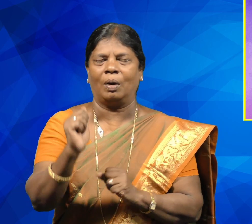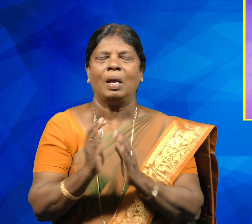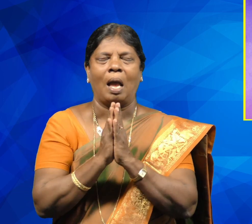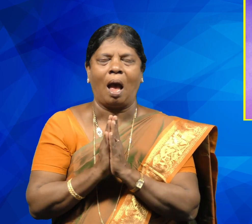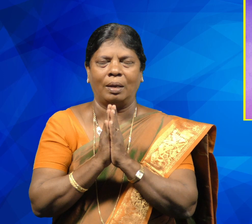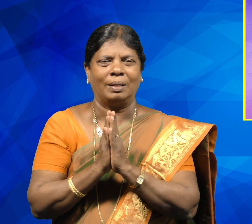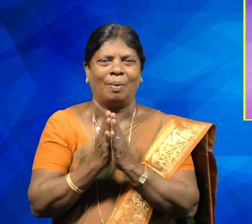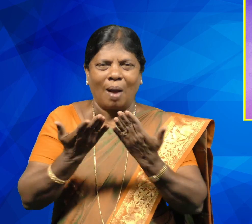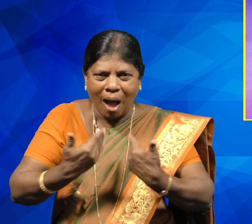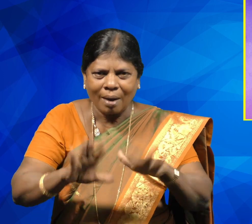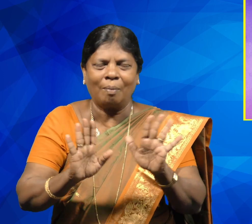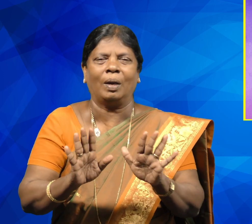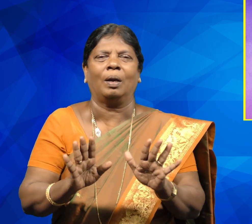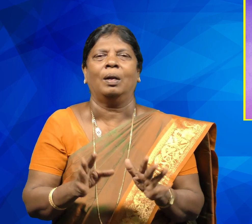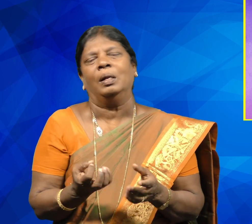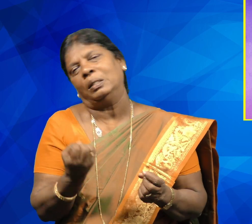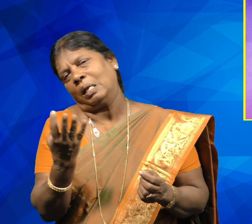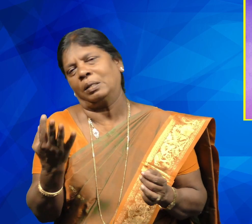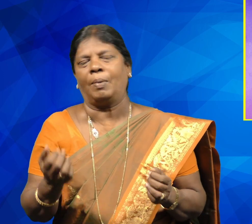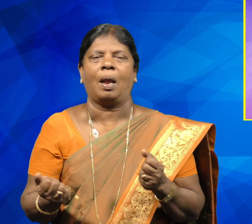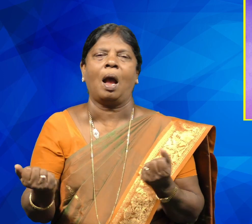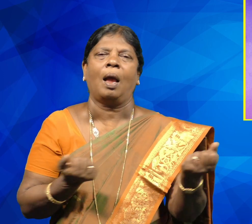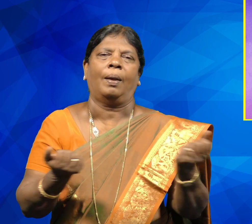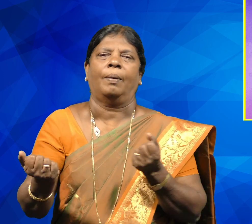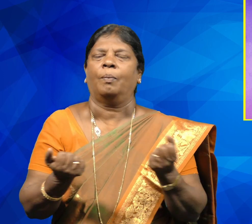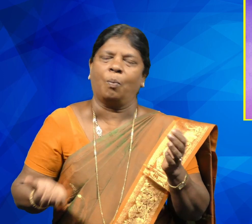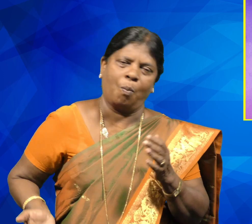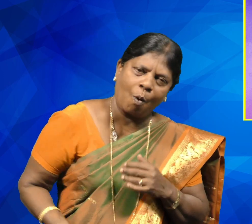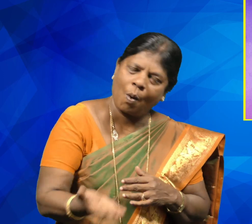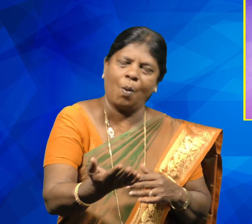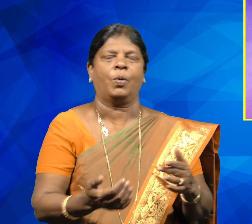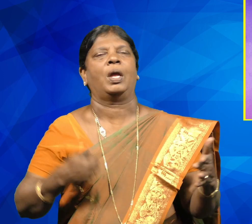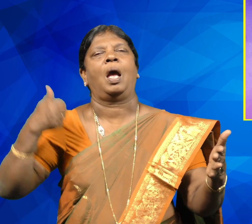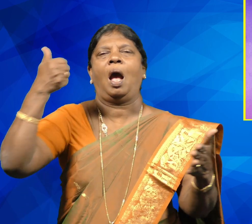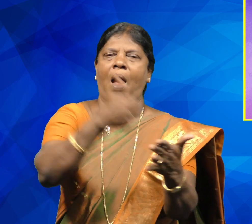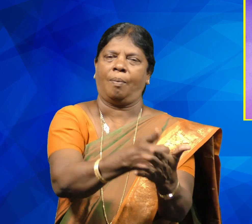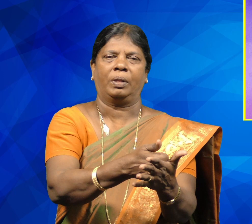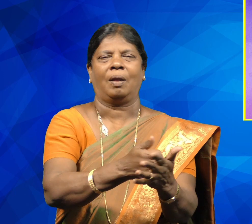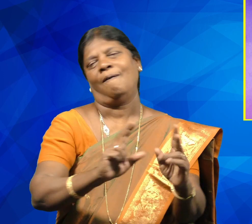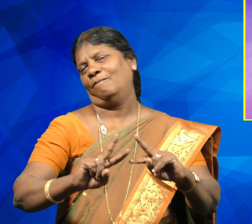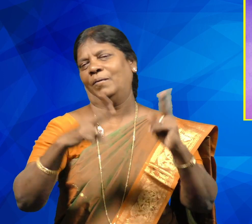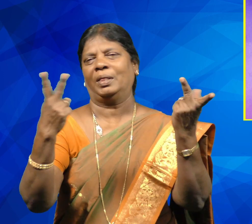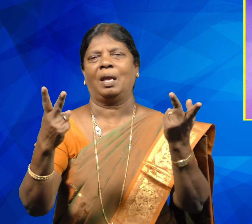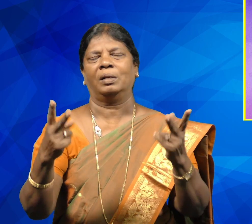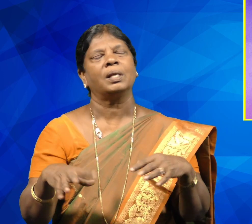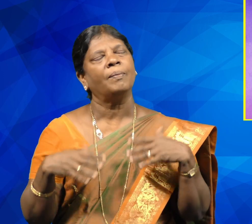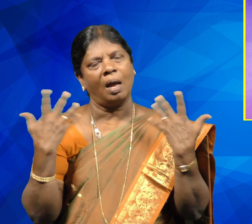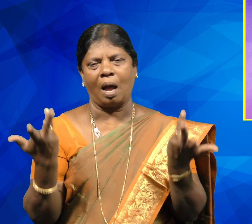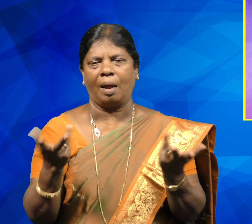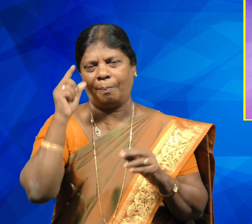வேண்டுதலோடு பயணத்தை துவங்குகிறவர்களுடைய பயணங்கள் பல நேரங்களிலே விபத்துக்குள்ளாகி